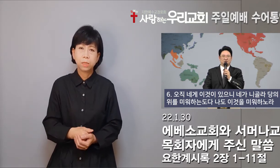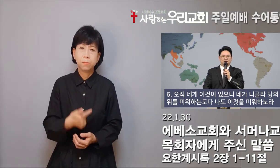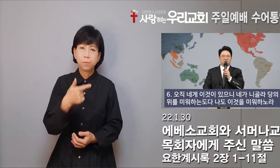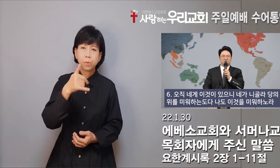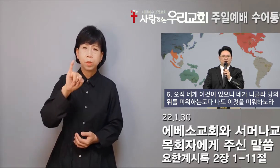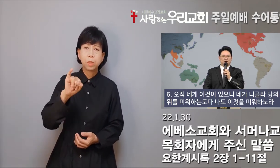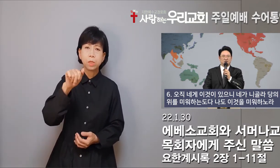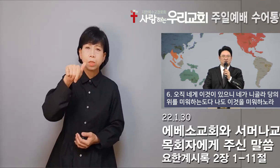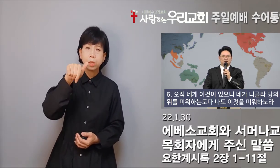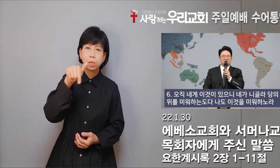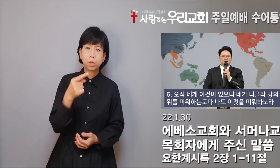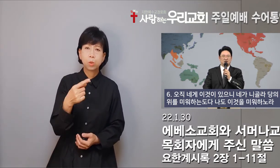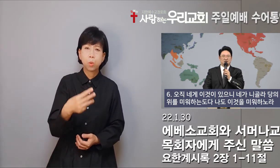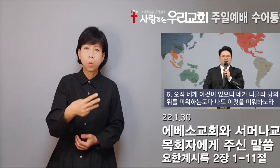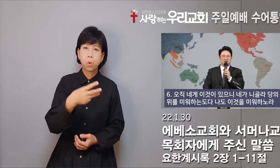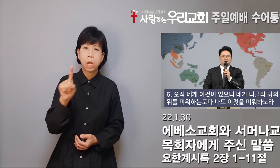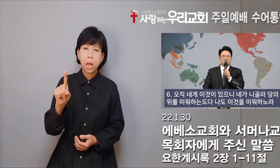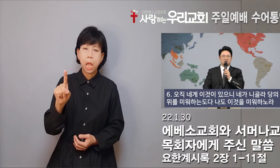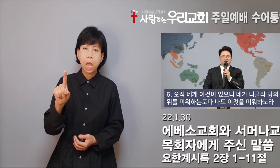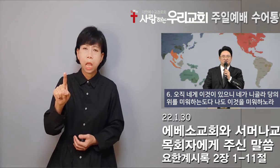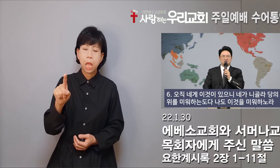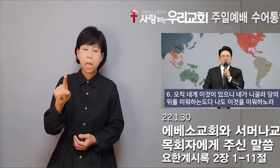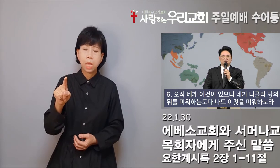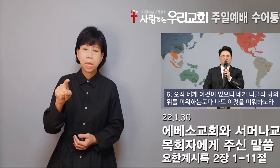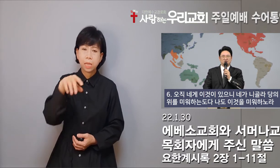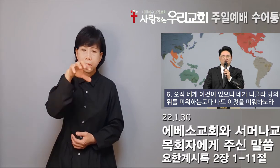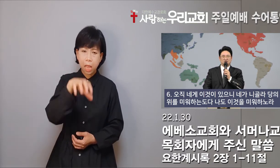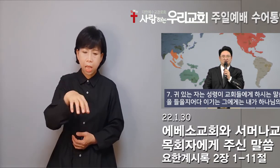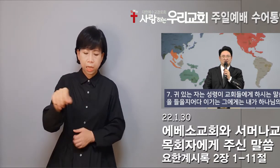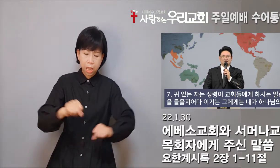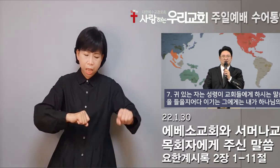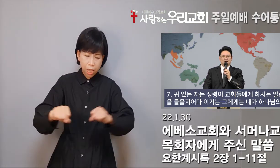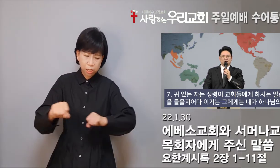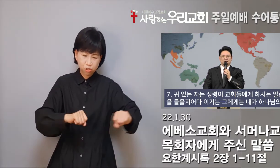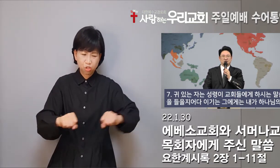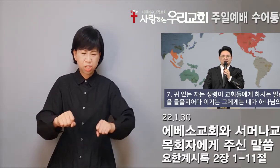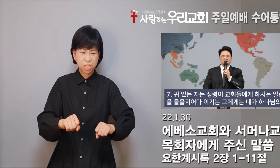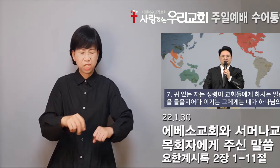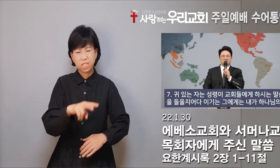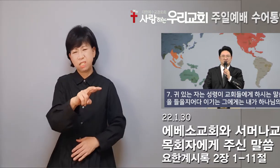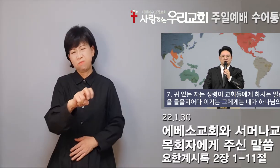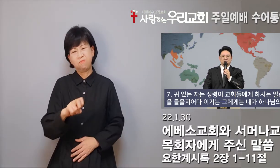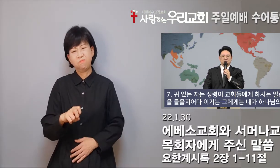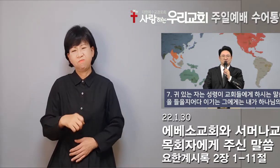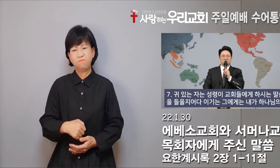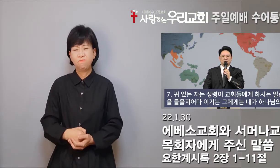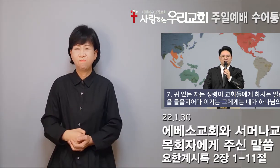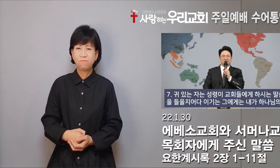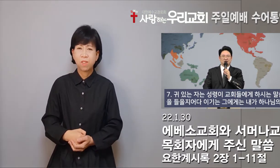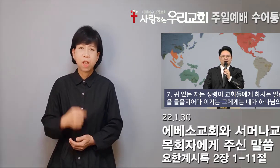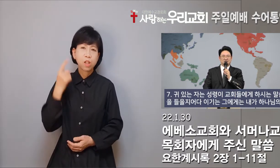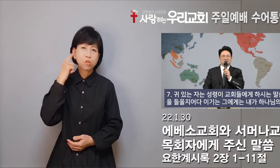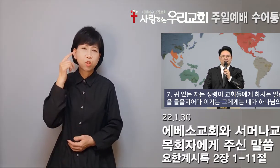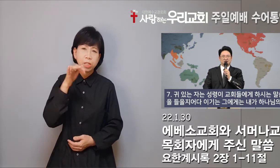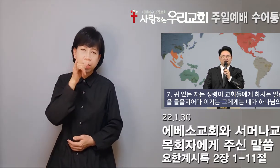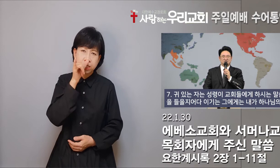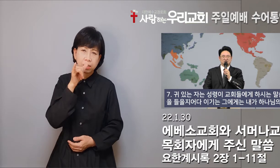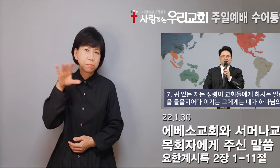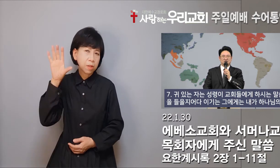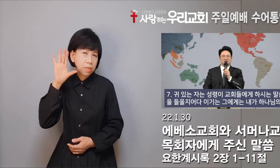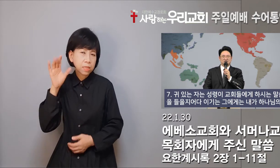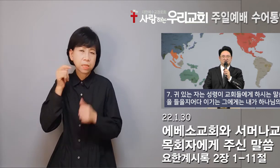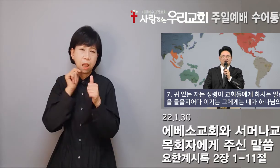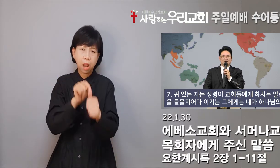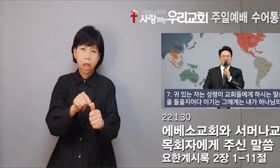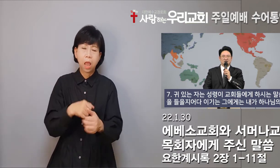당의 행위를 미워하는도다. 나도 이것을 미워하노라. 귀 있는 자는 성령이 교회들에게 하시는